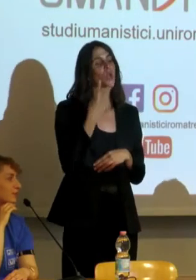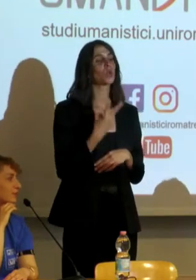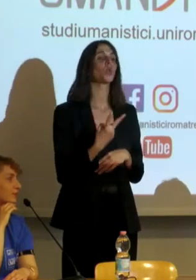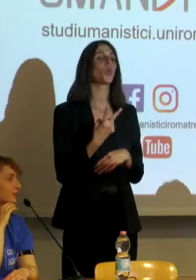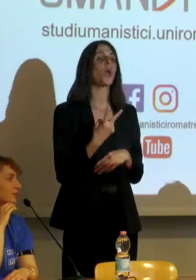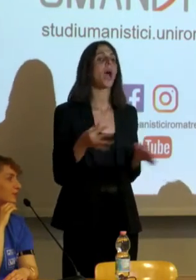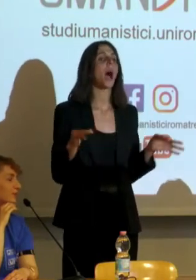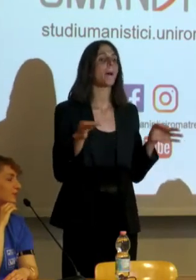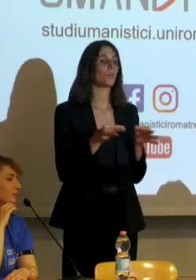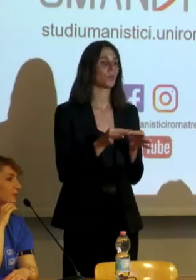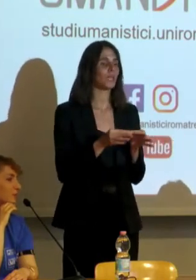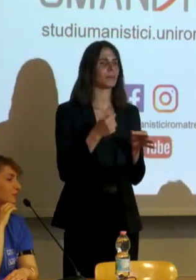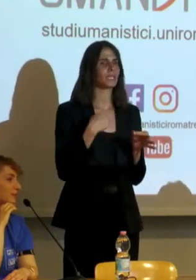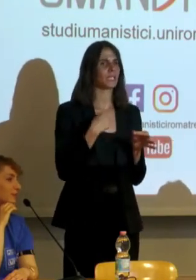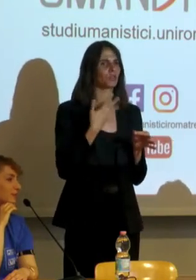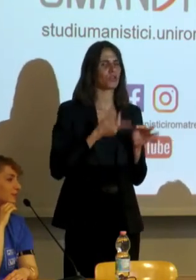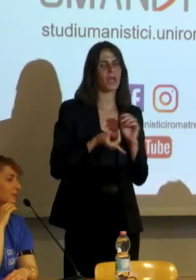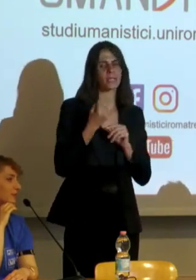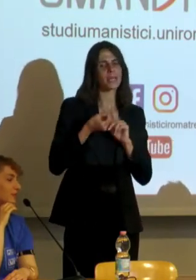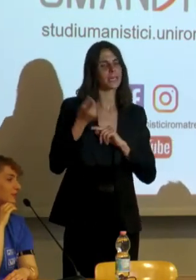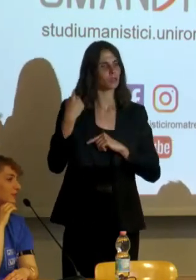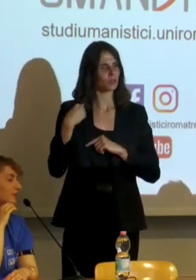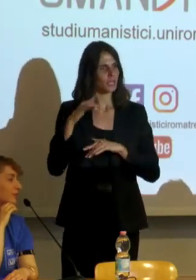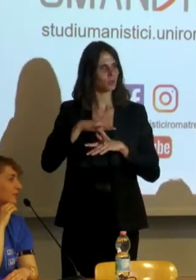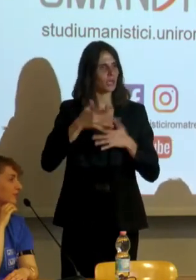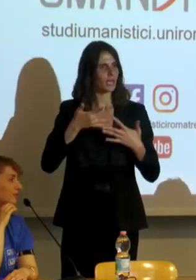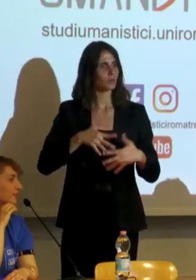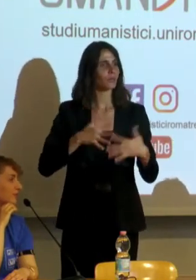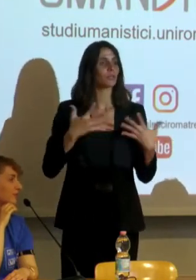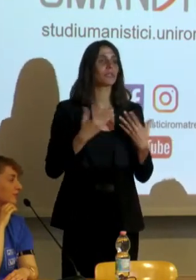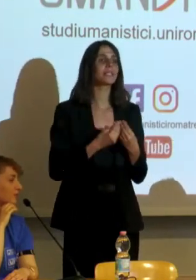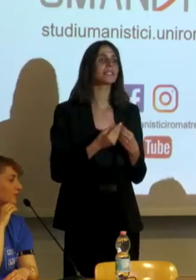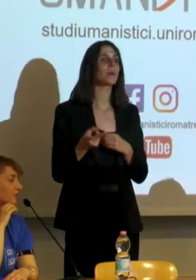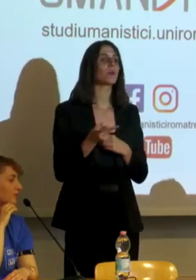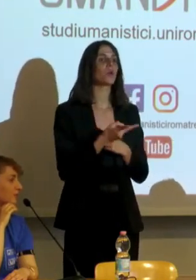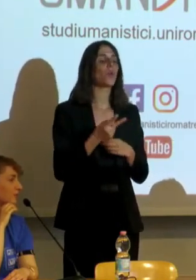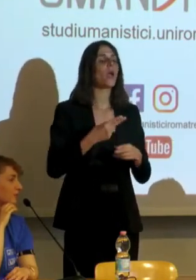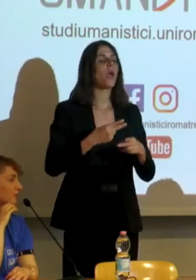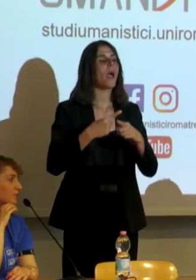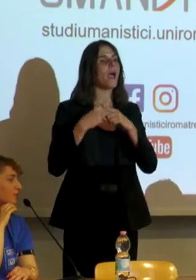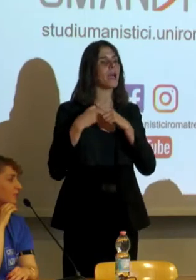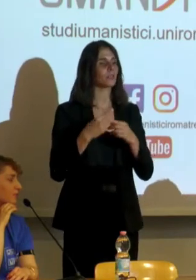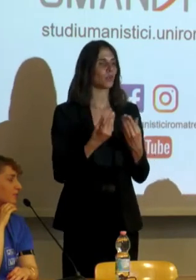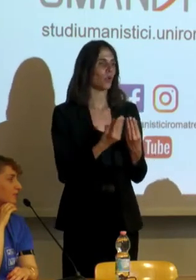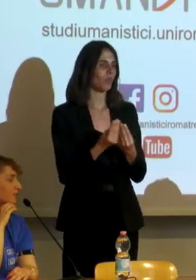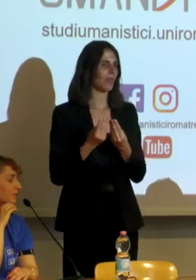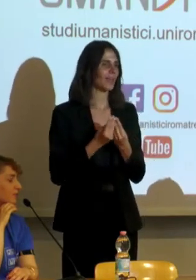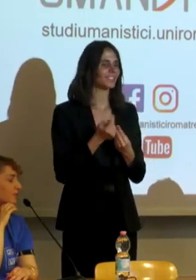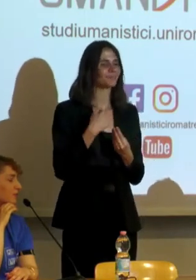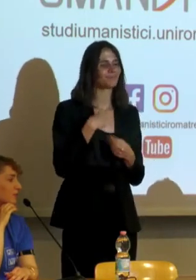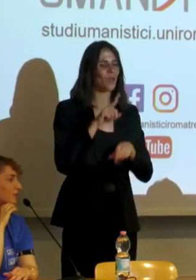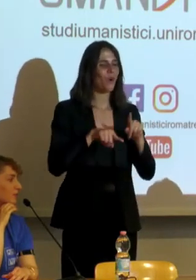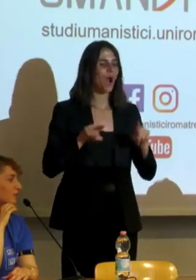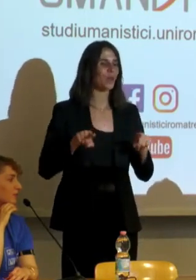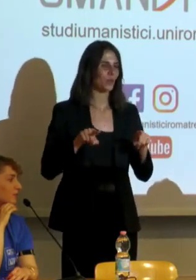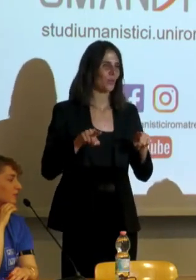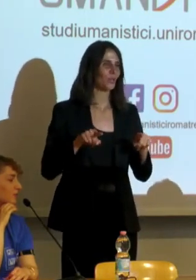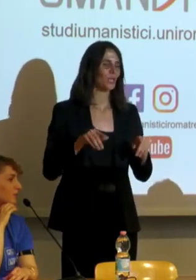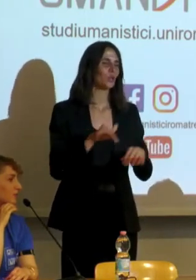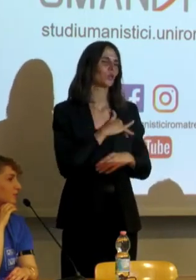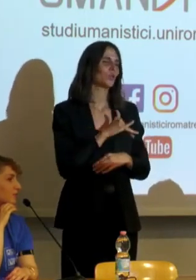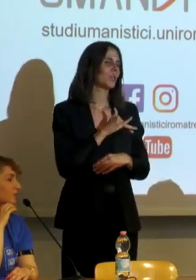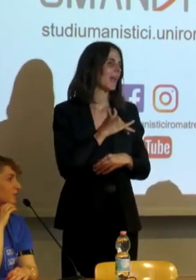appuntamenti che ho avuto l'altro ieri e ieri con due vostri ex colleghi. Rimango affezionato a alcuni studenti, quindi rimango in rapporto con